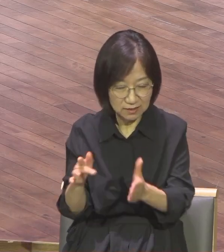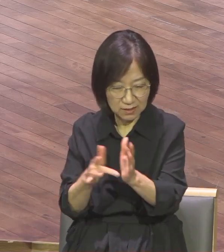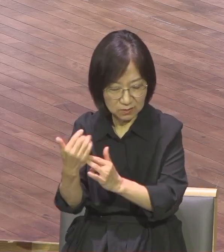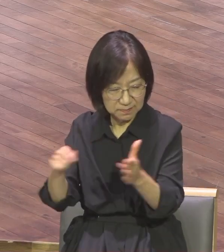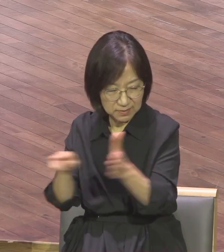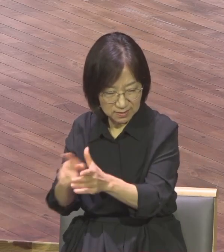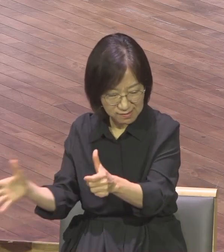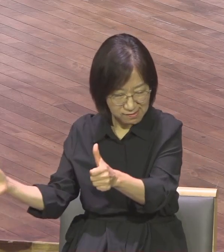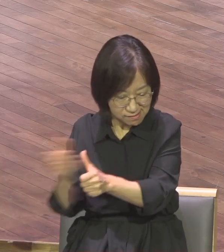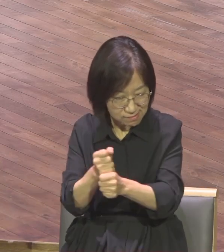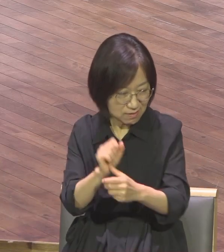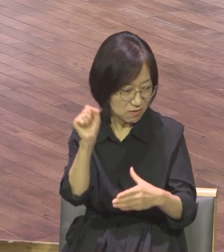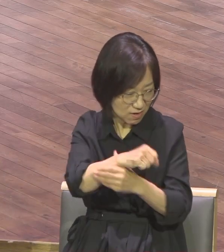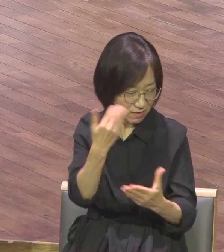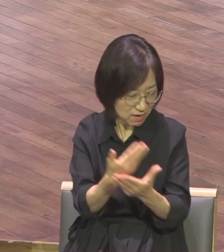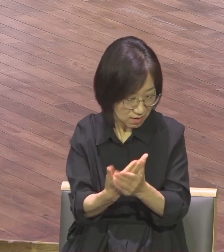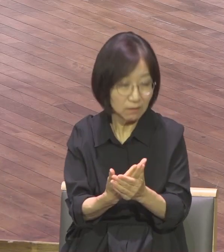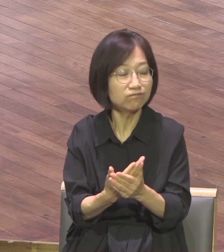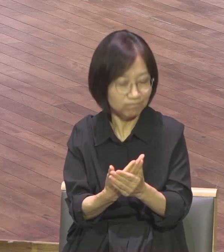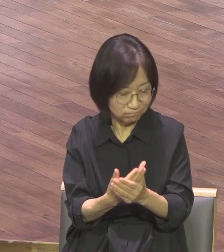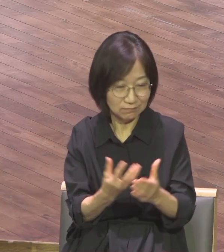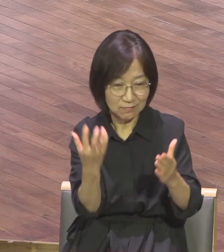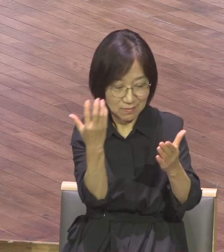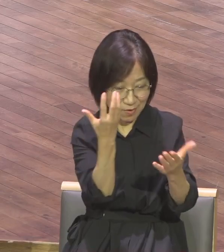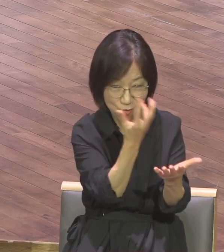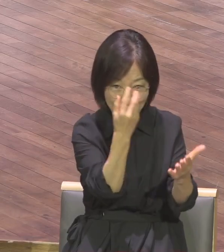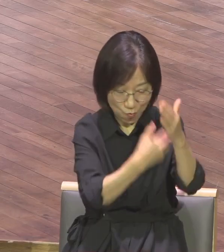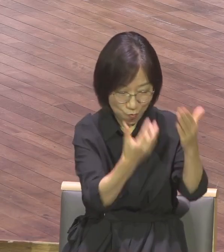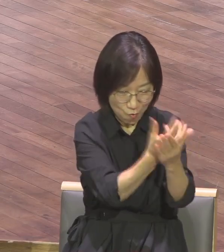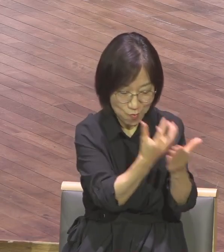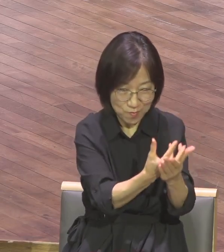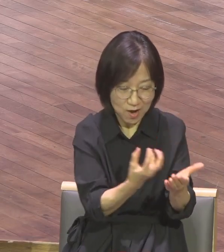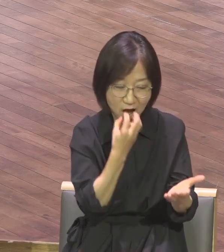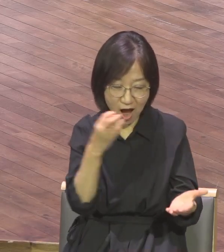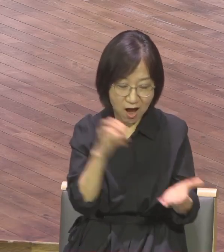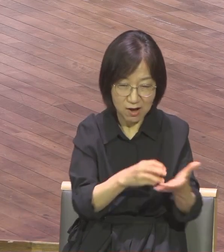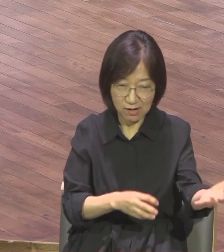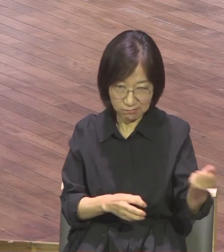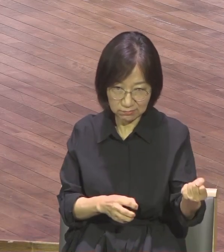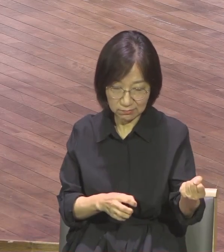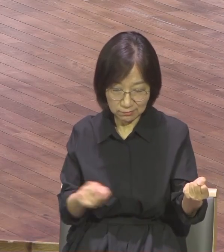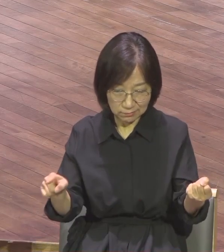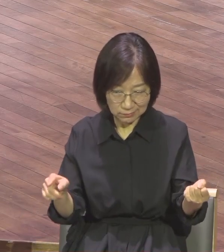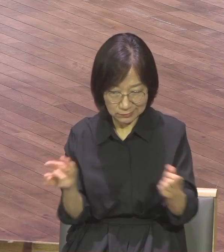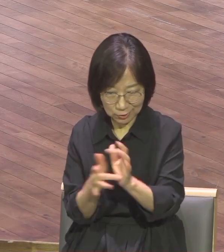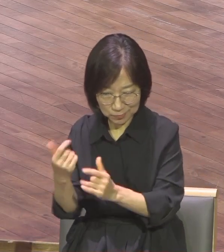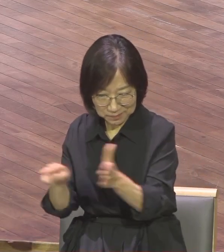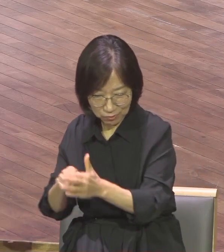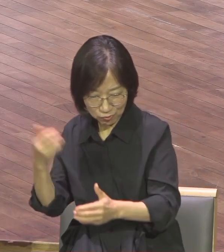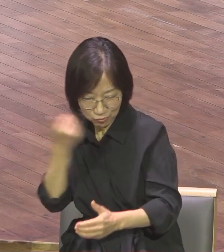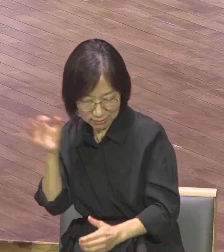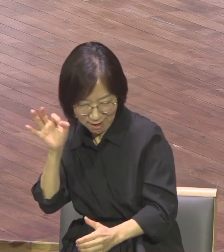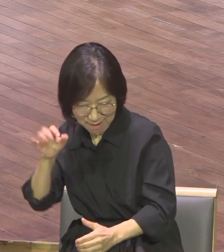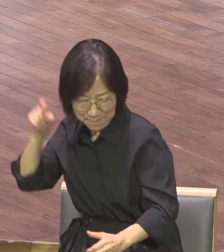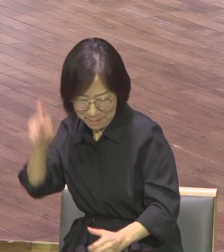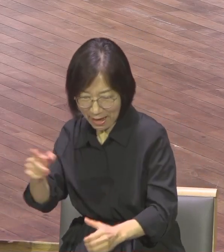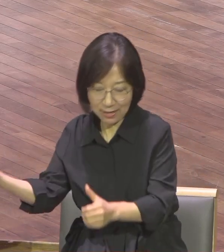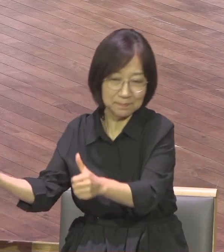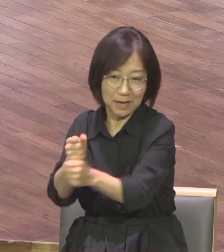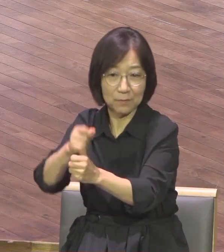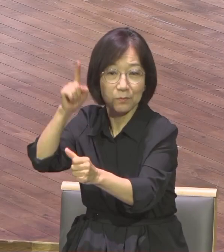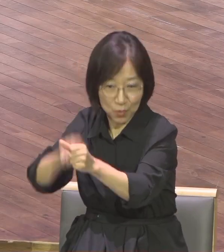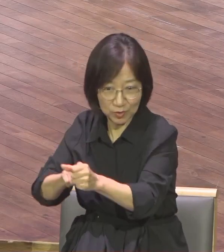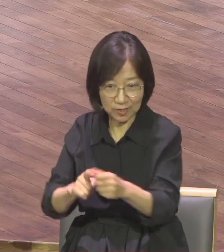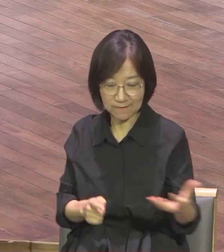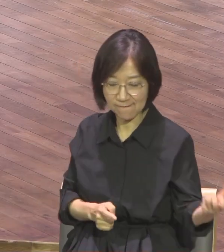이제 합법적으로 예수 믿는 자들을 다 그렇게 체포하기 위해서 다메섹을 향해 가고 있었습니다.